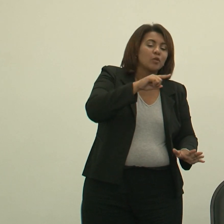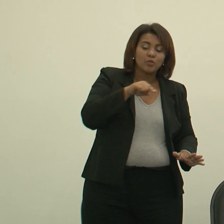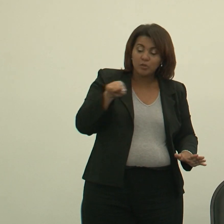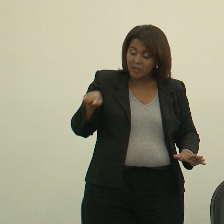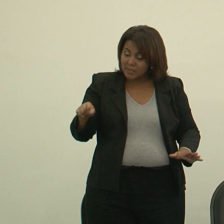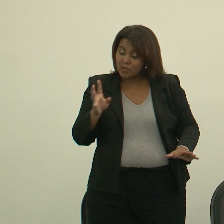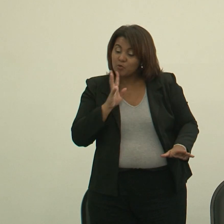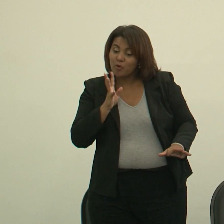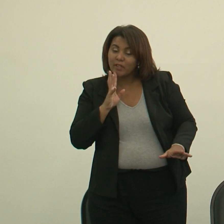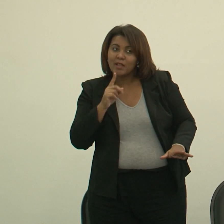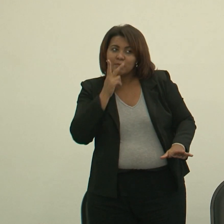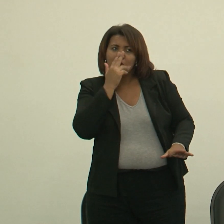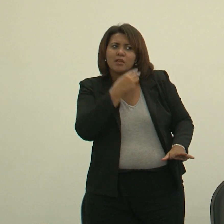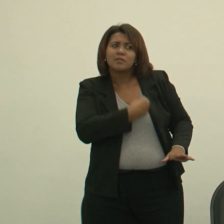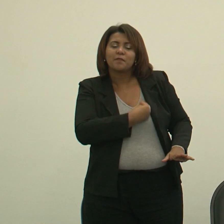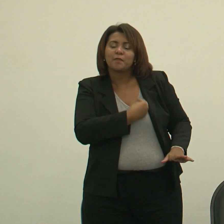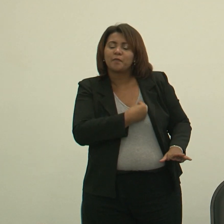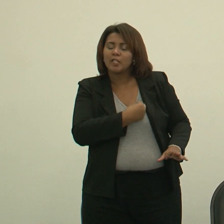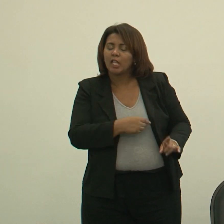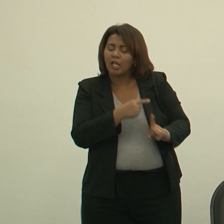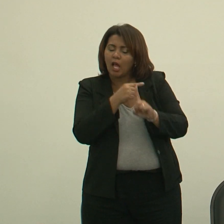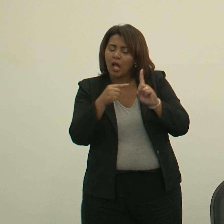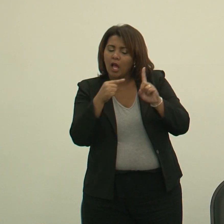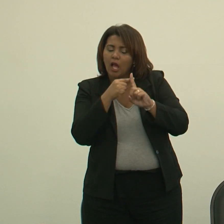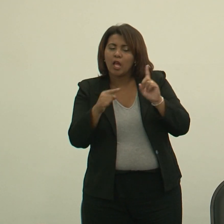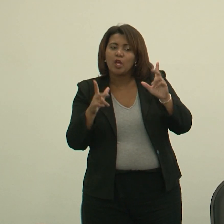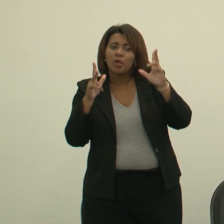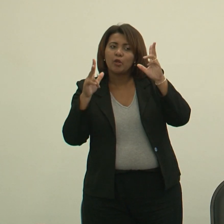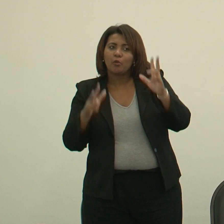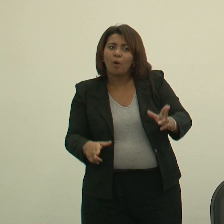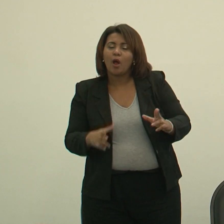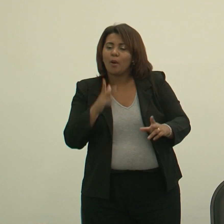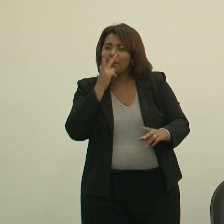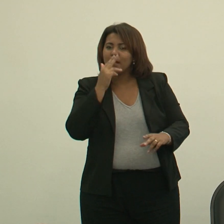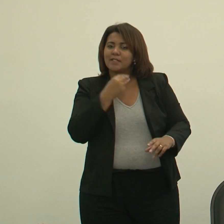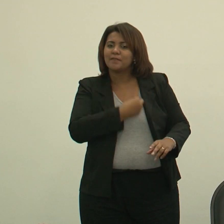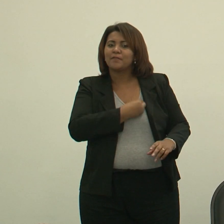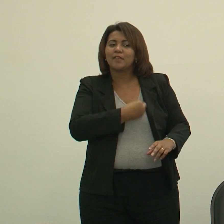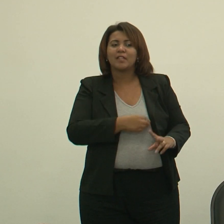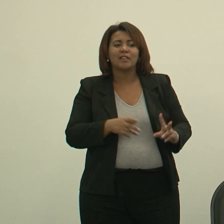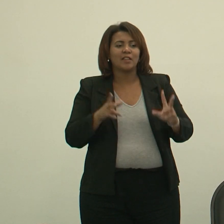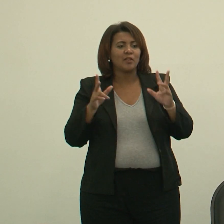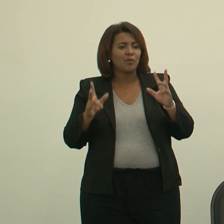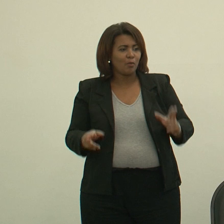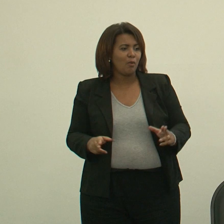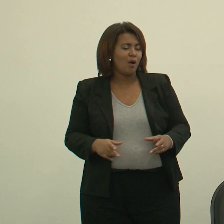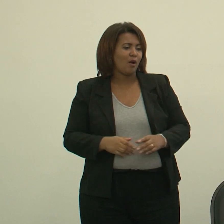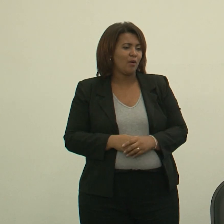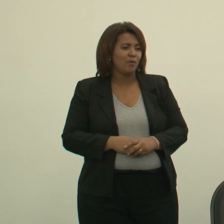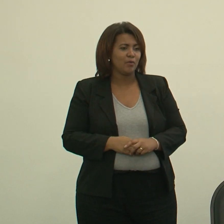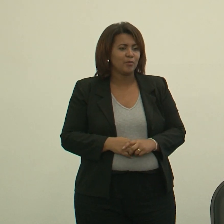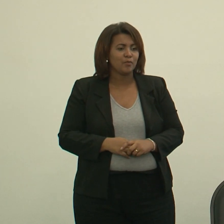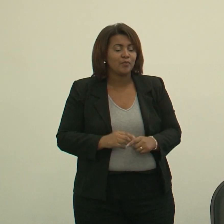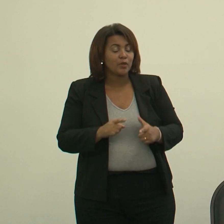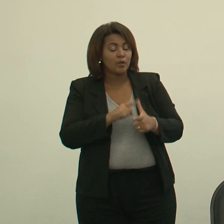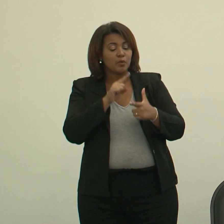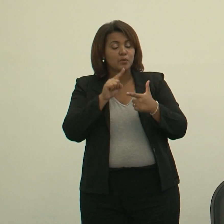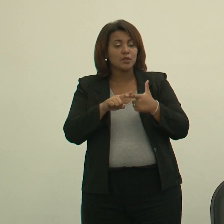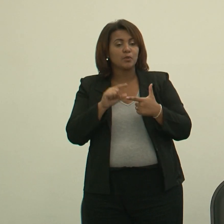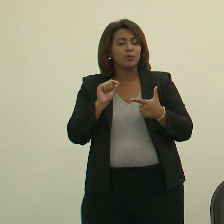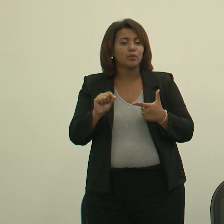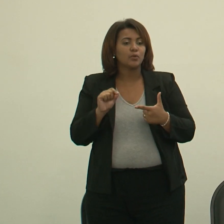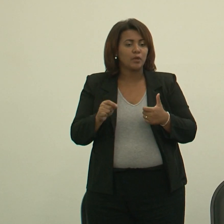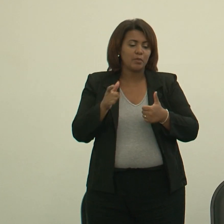situações. Eles já viveram situações parecidas. Eles conseguem exemplificar o que passou por ali. E também o segundo fator, o